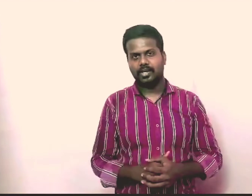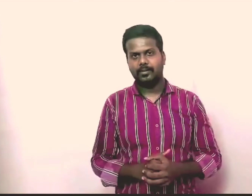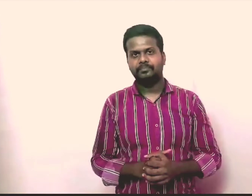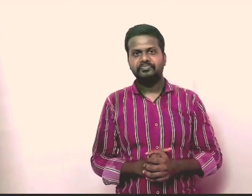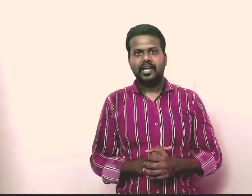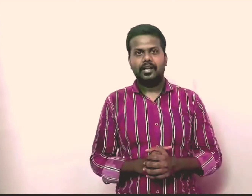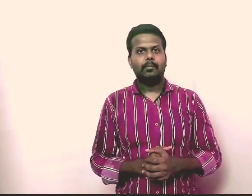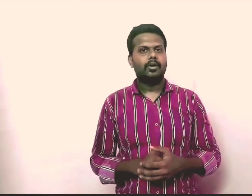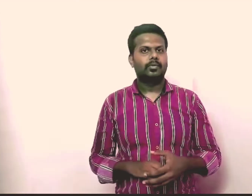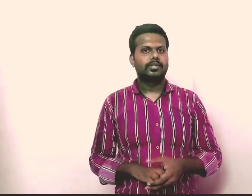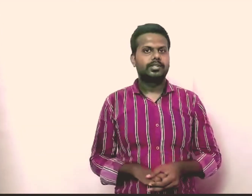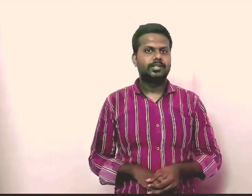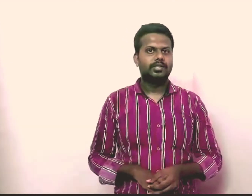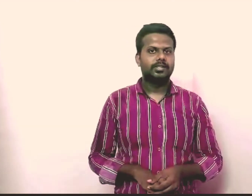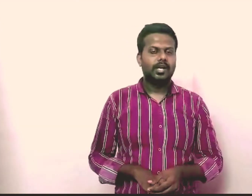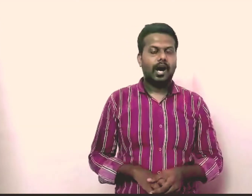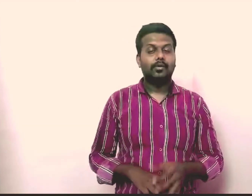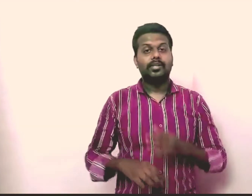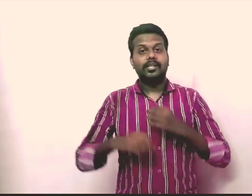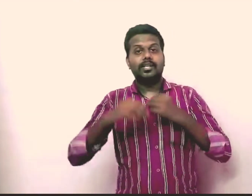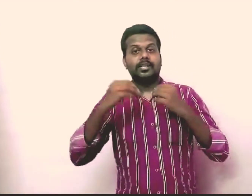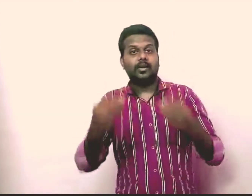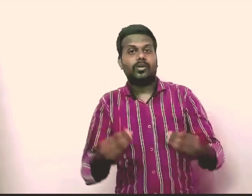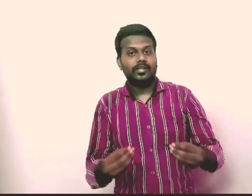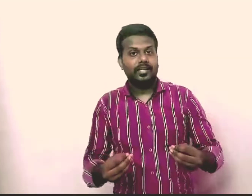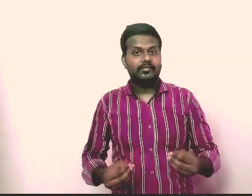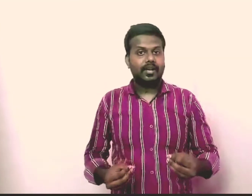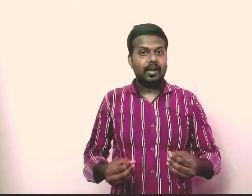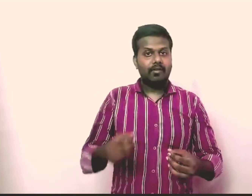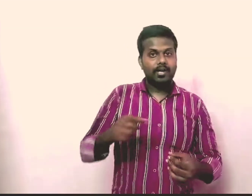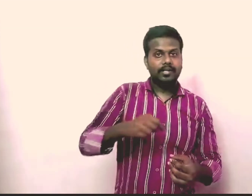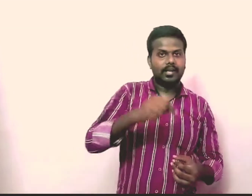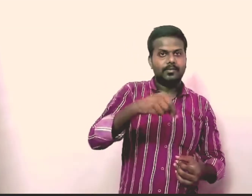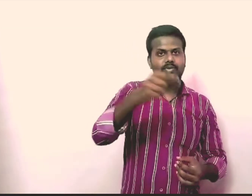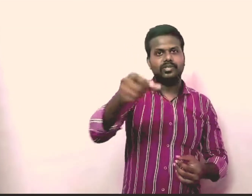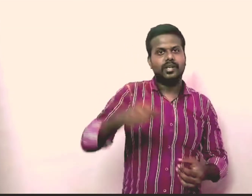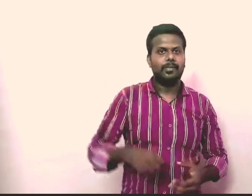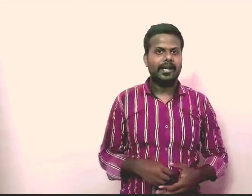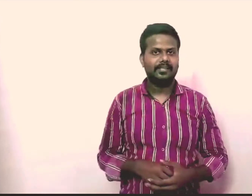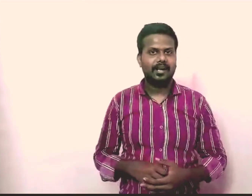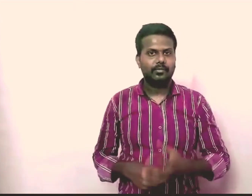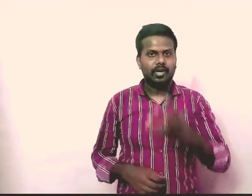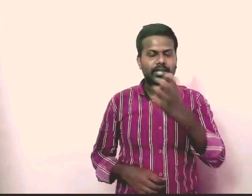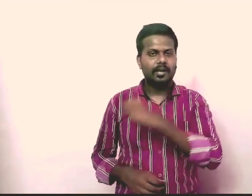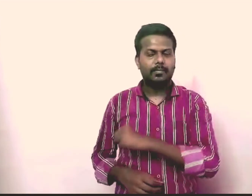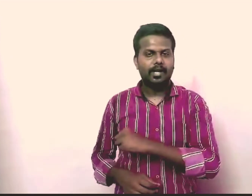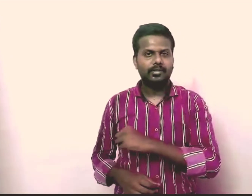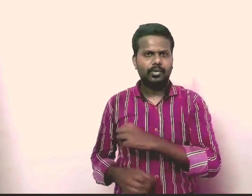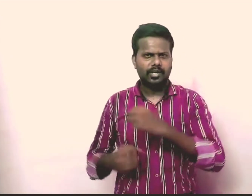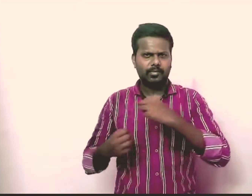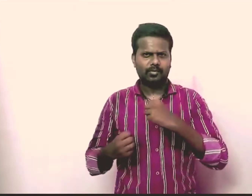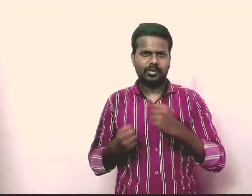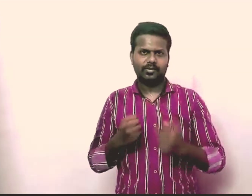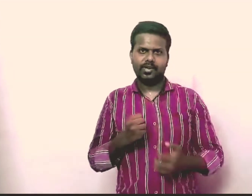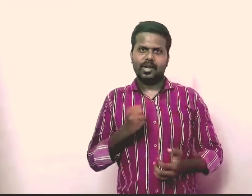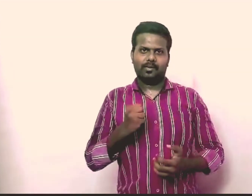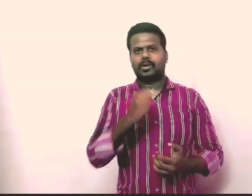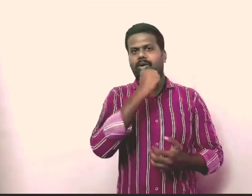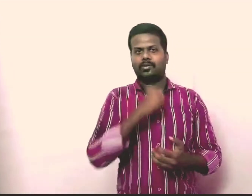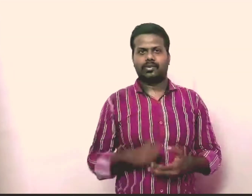உடனே நம்மளும் வந்து அவங்க திடீர்னு நான் உனக்கு இந்த கிஃப்ட் எல்லாம் வாங்கியிருக்கேன் அப்படின்னு சொல்லி சில பேக்ஸ் எல்லாம் அனுப்புவாங்க. அதெல்லாம் பார்த்த உடனே நமக்கு ஒரே பரவாயில்ல, ஒரு